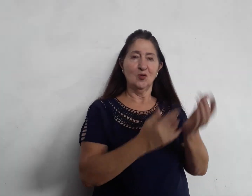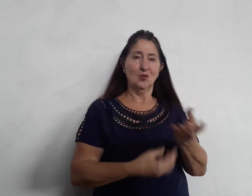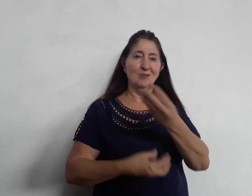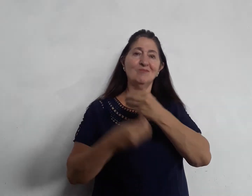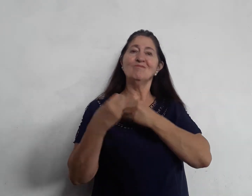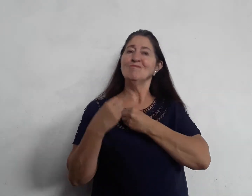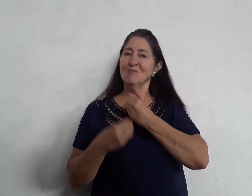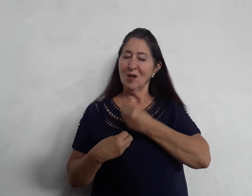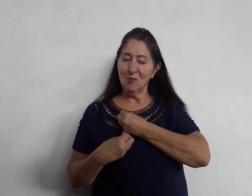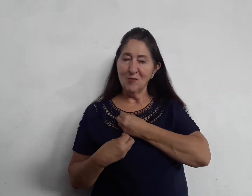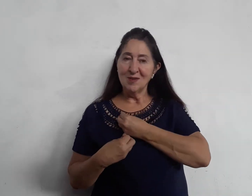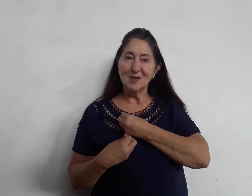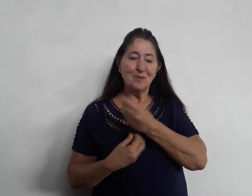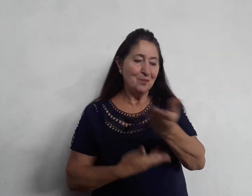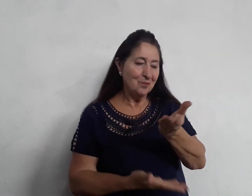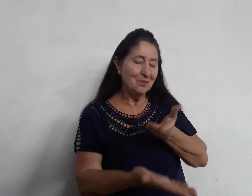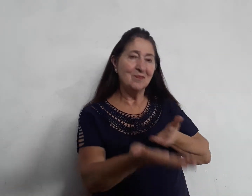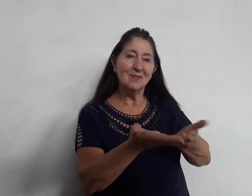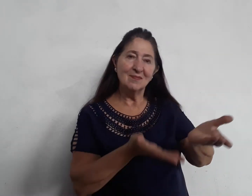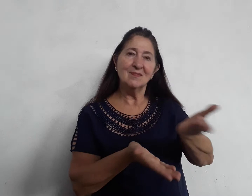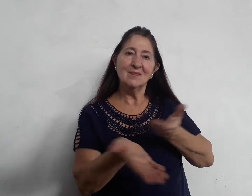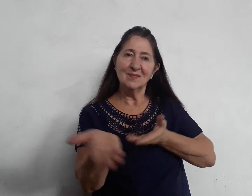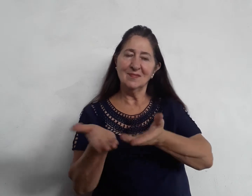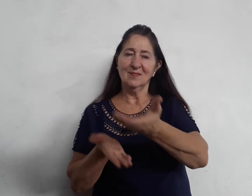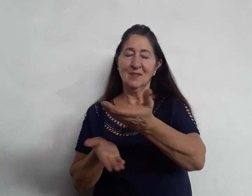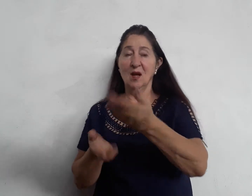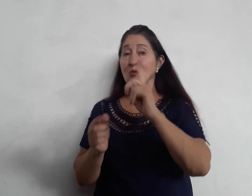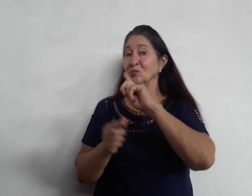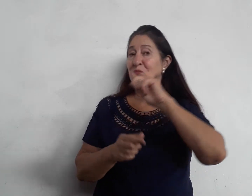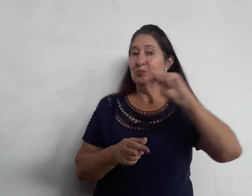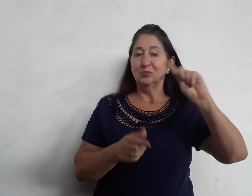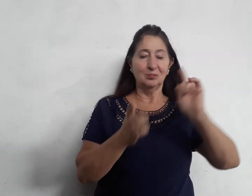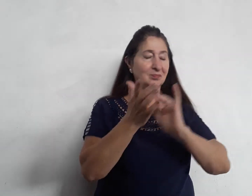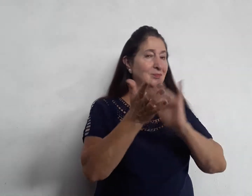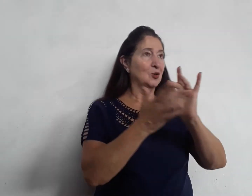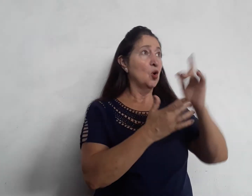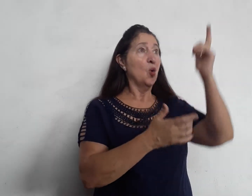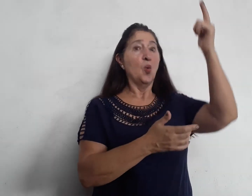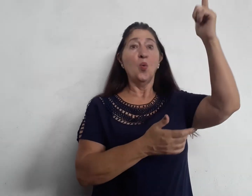próximo. Não terá Jesus na outra vida, na vida depois